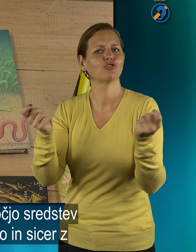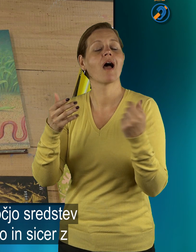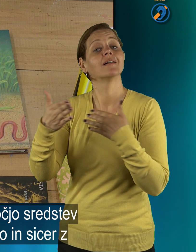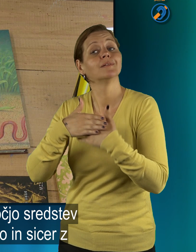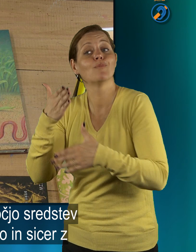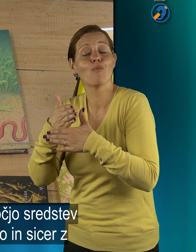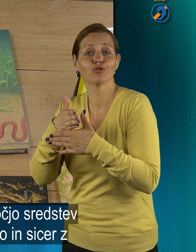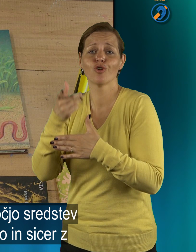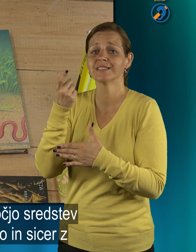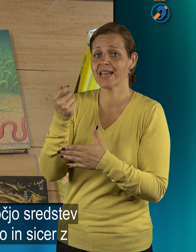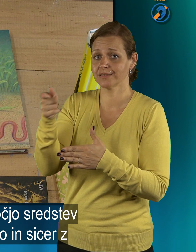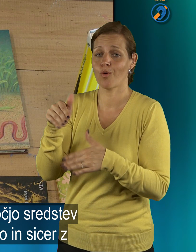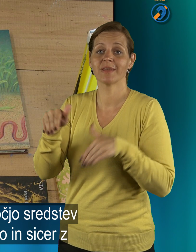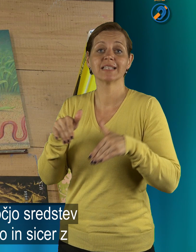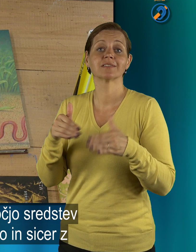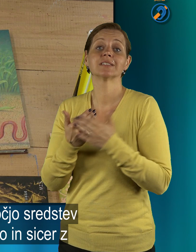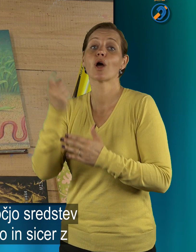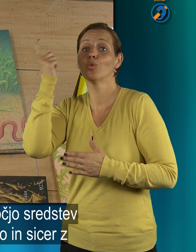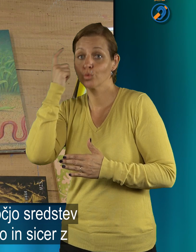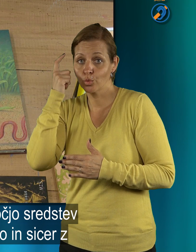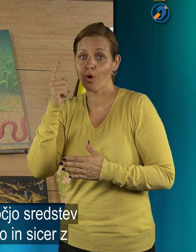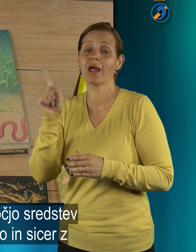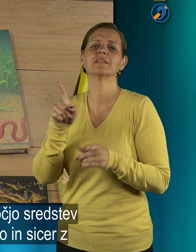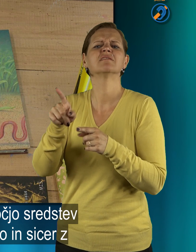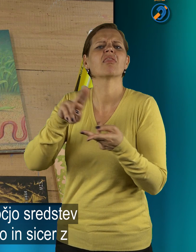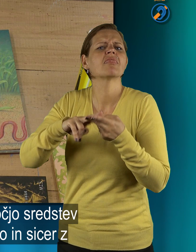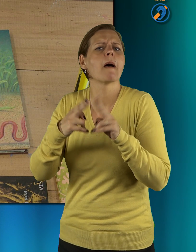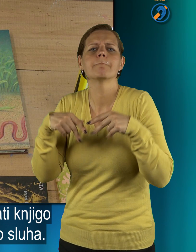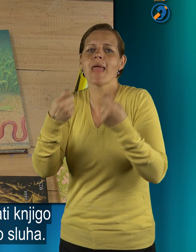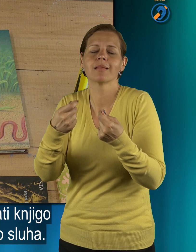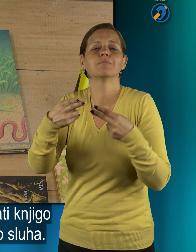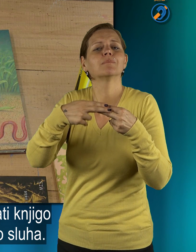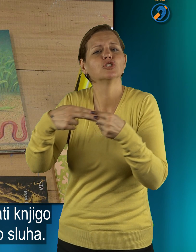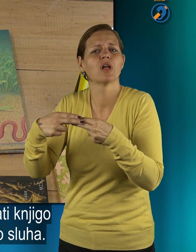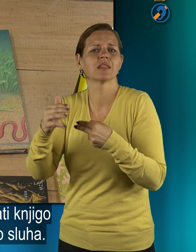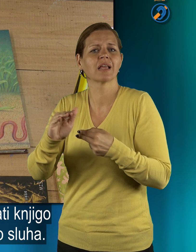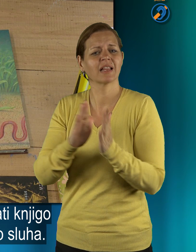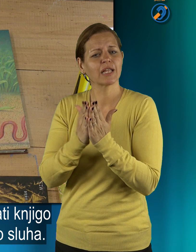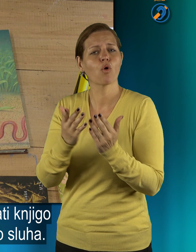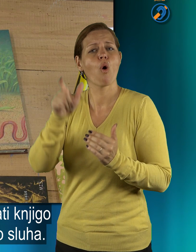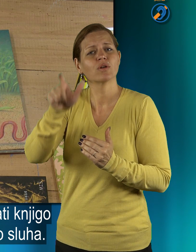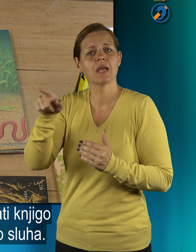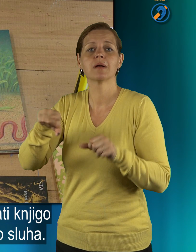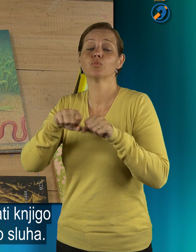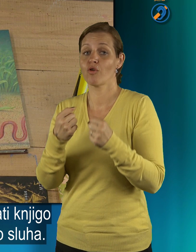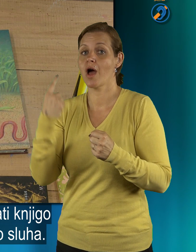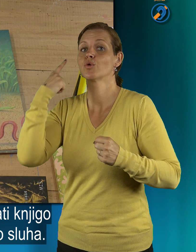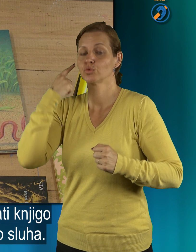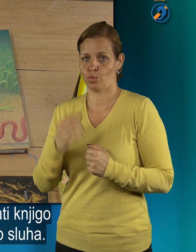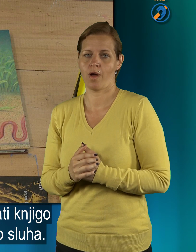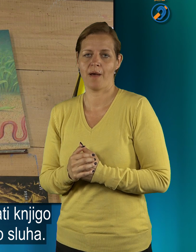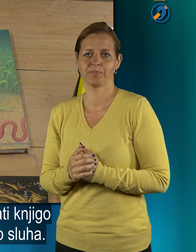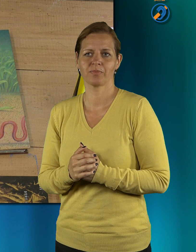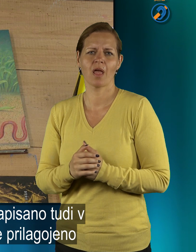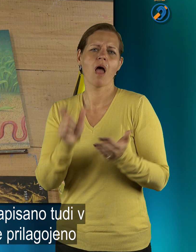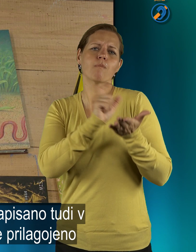Knjiga je izšla s pomočjo sredstev Ministrstva za kulturo in sicer z namenom približati knjigo osebam z okvaro sluha.